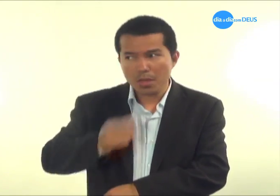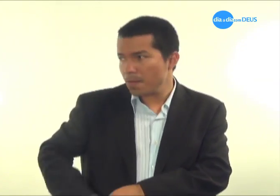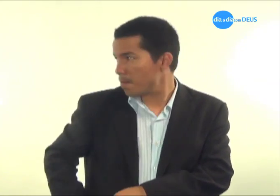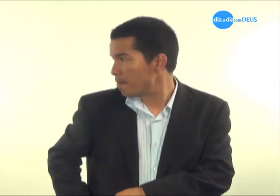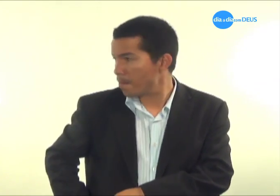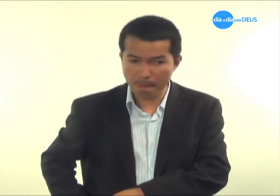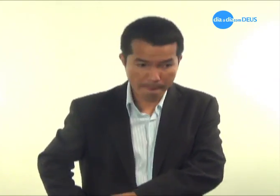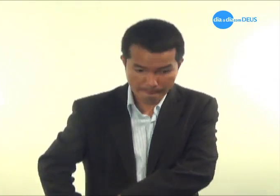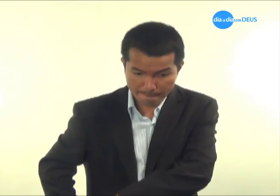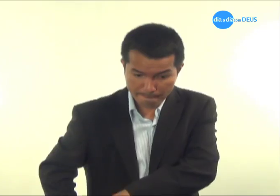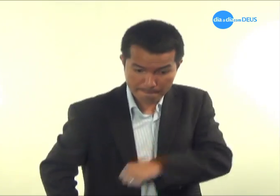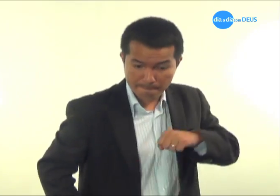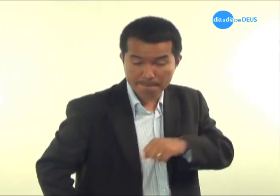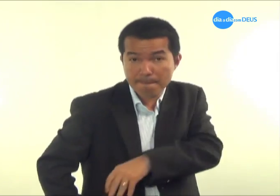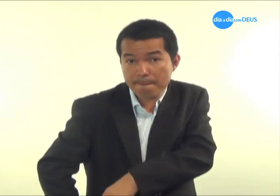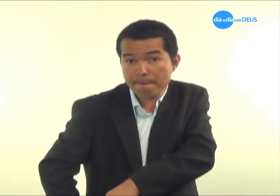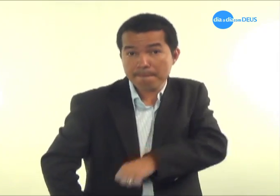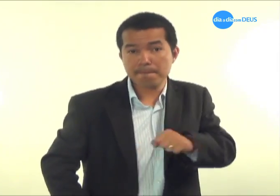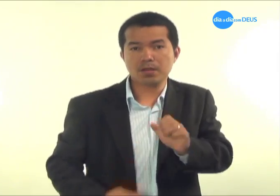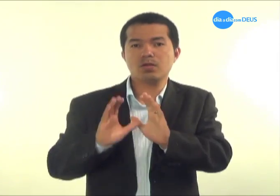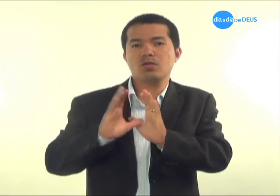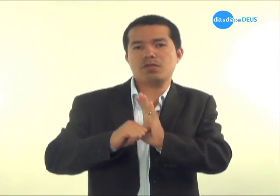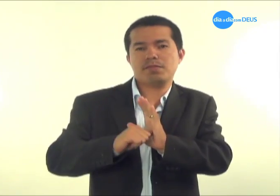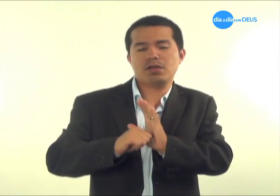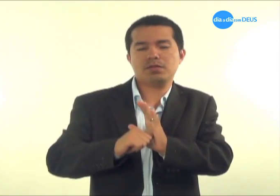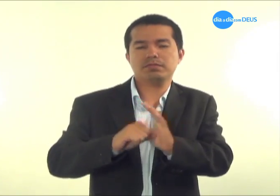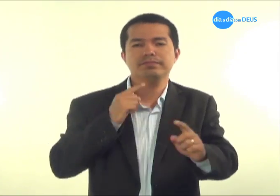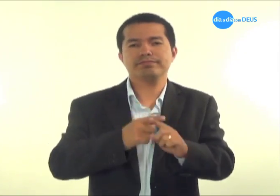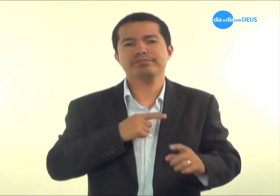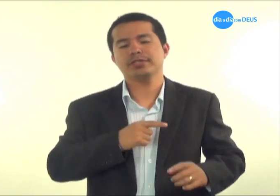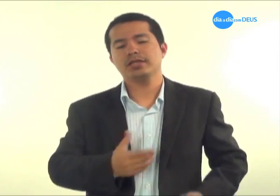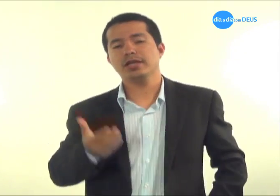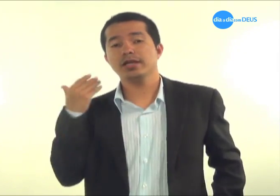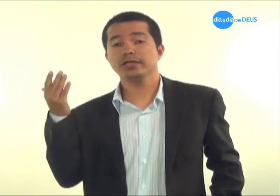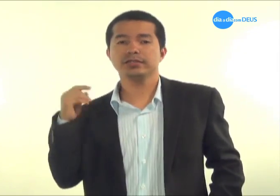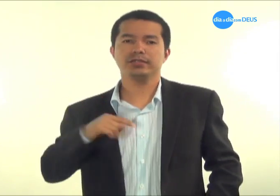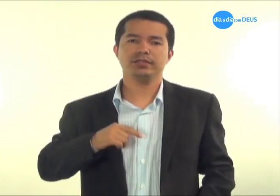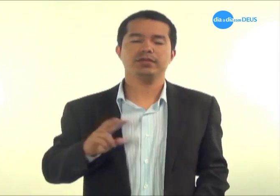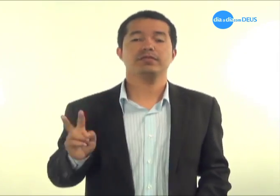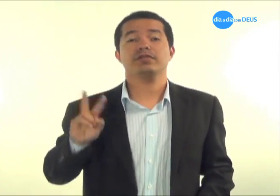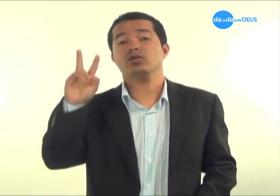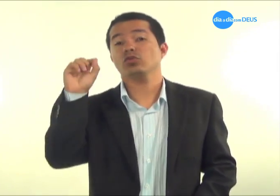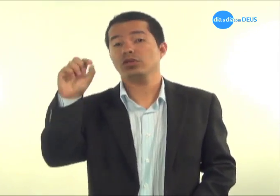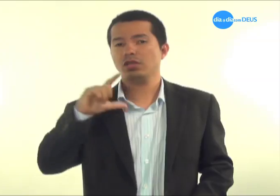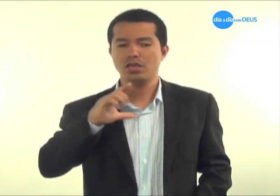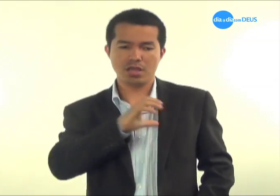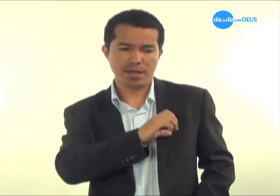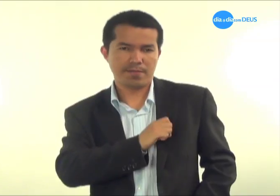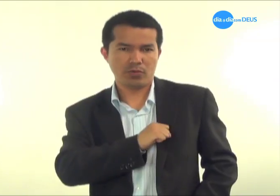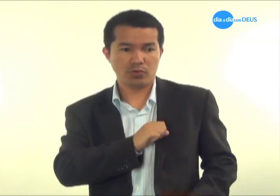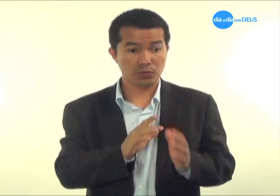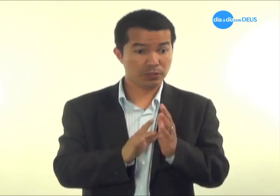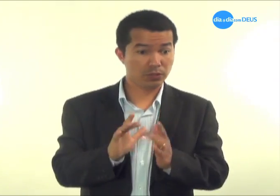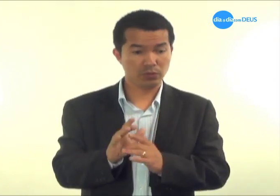no coração de Judas? O valor que antes era amor por Jesus e amor pelas pessoas se transformou em amor